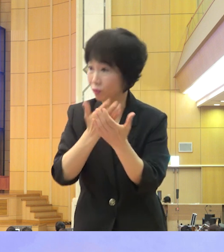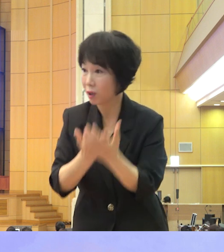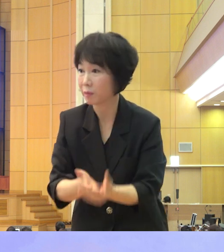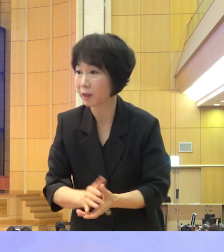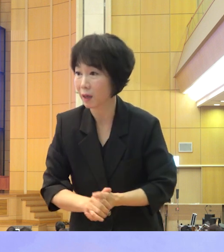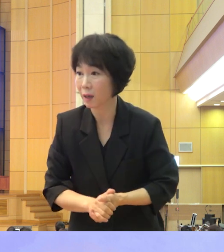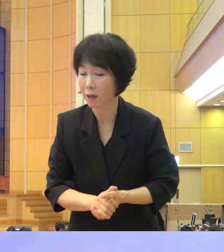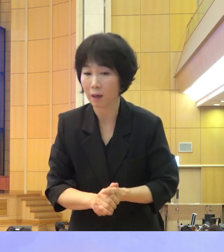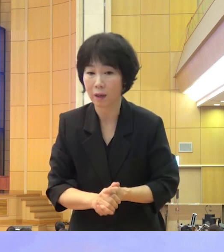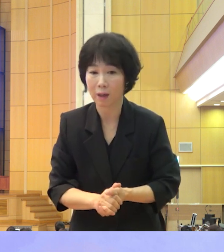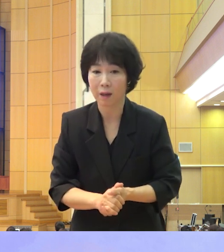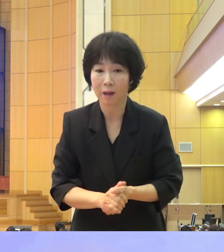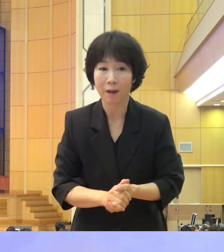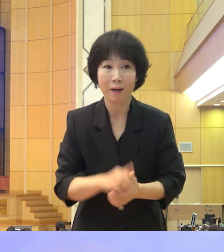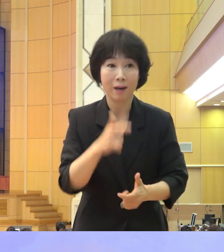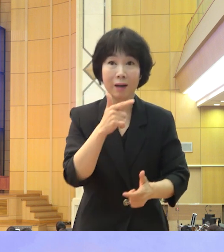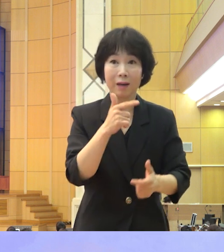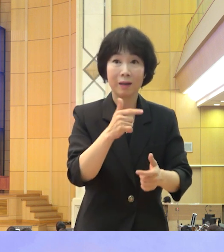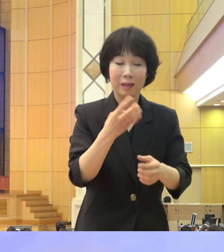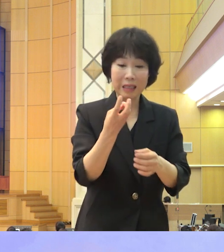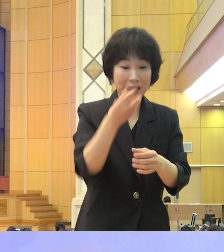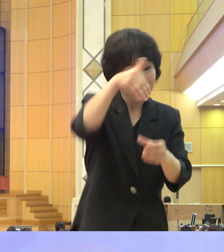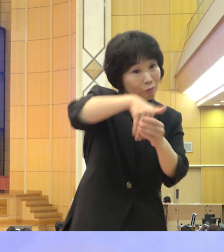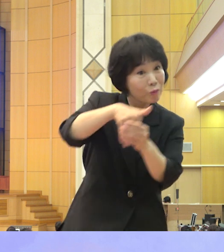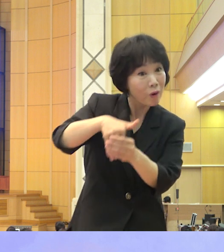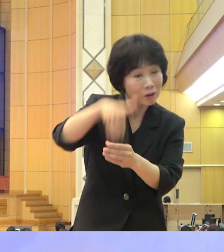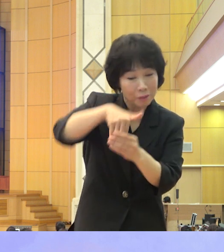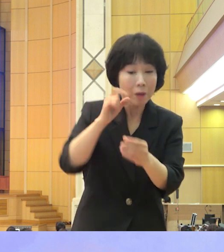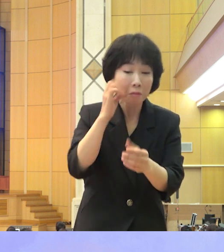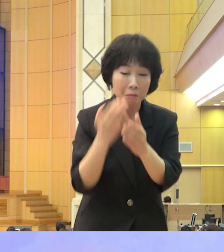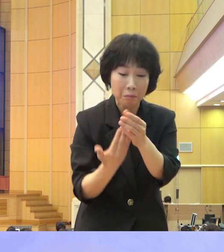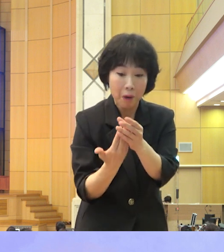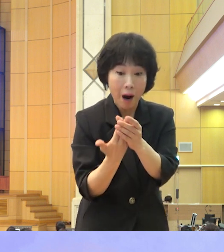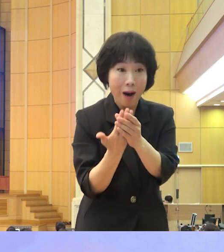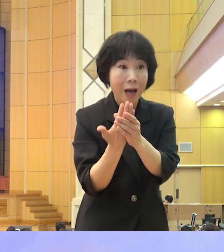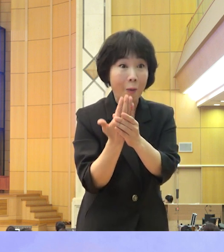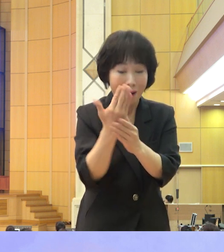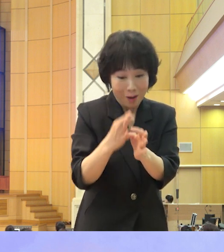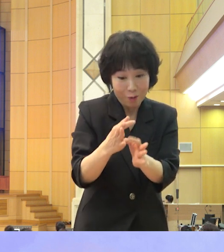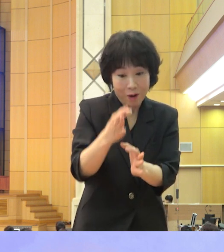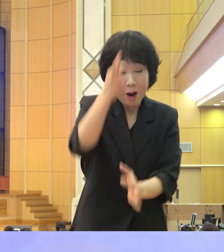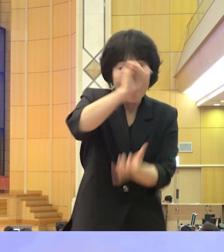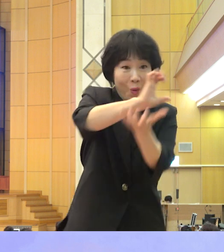사는 겁니다. 꽃이 피는 것도 아름답고 예쁜 그